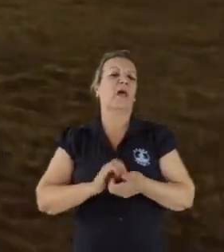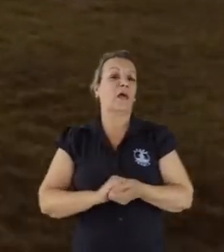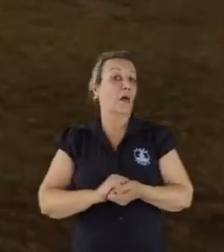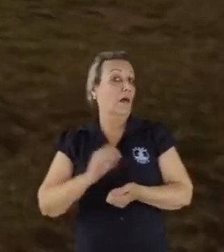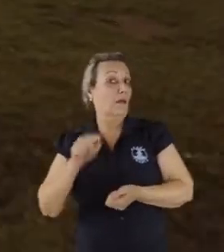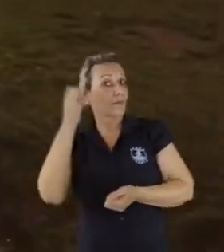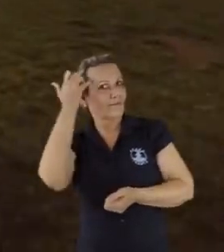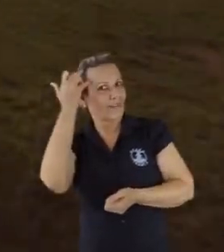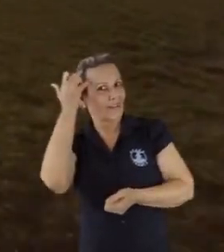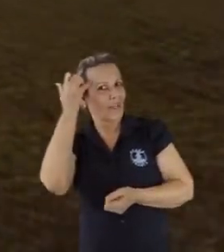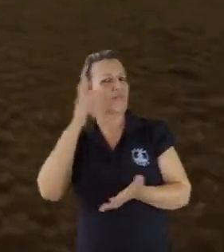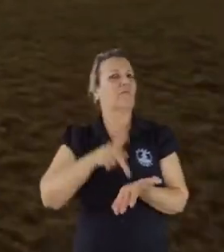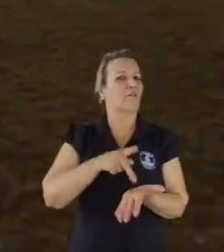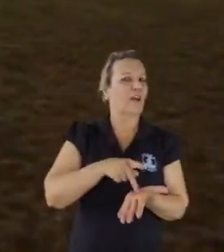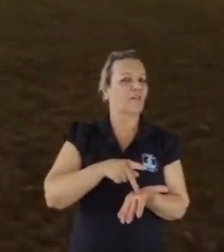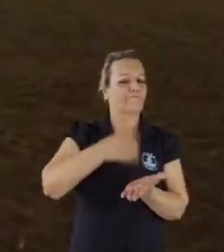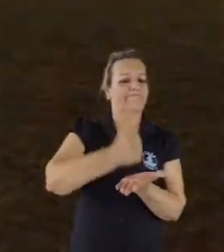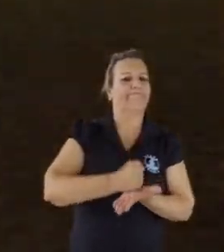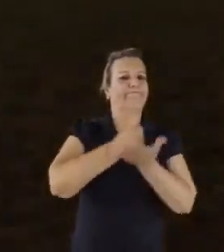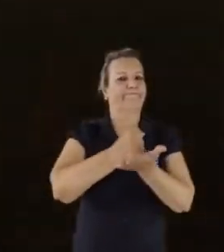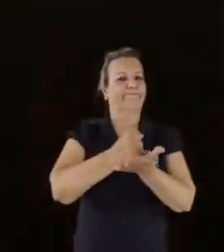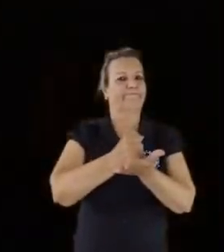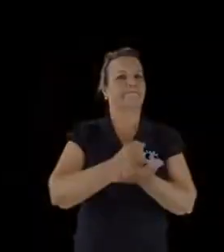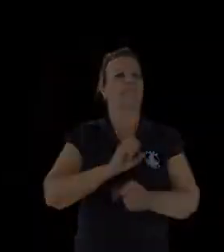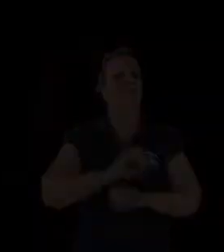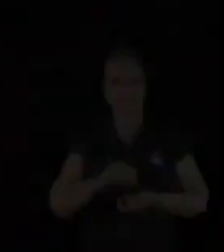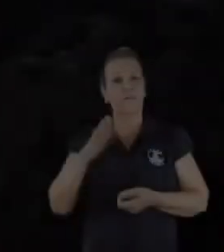que deve sustentar a educação.